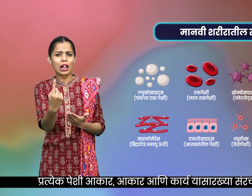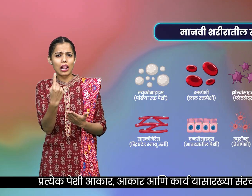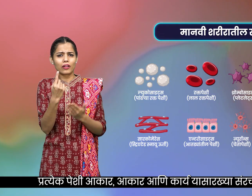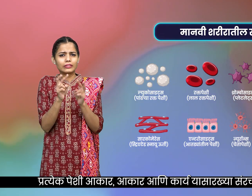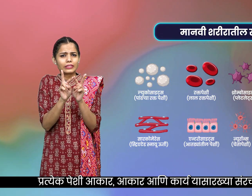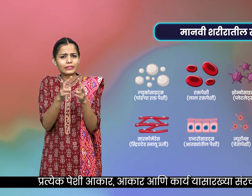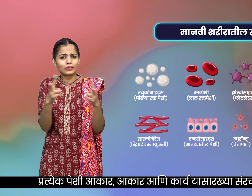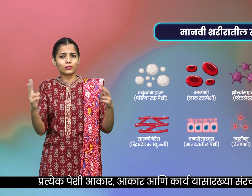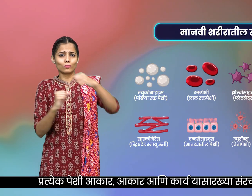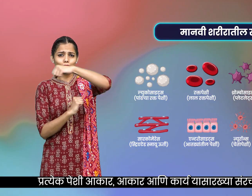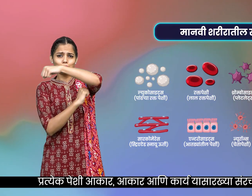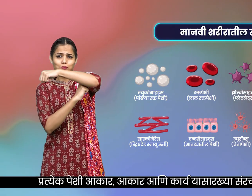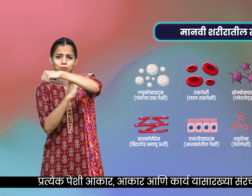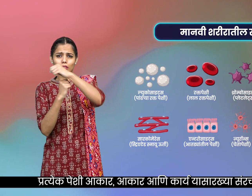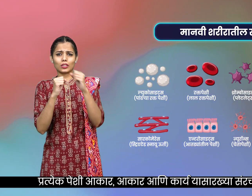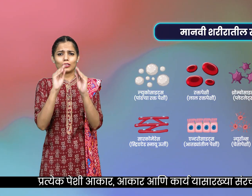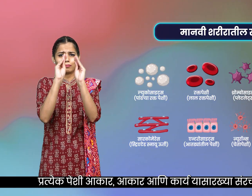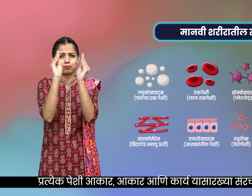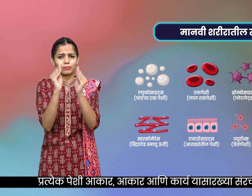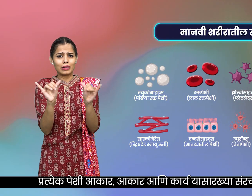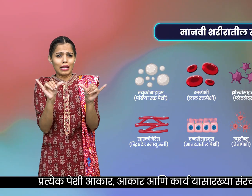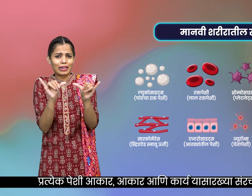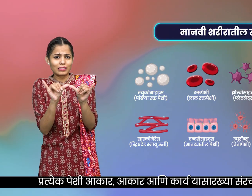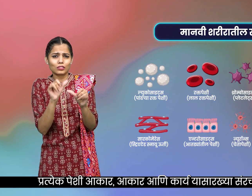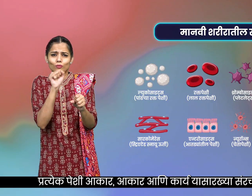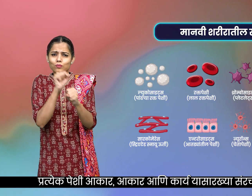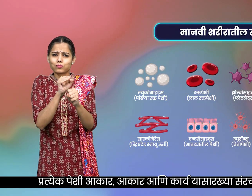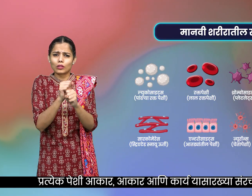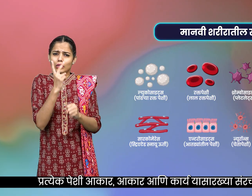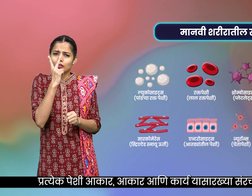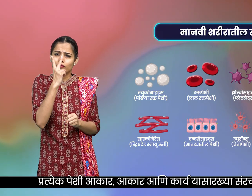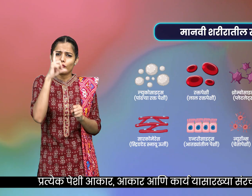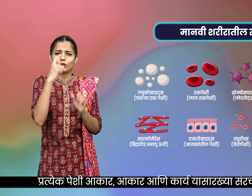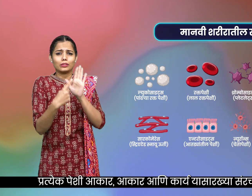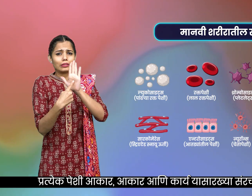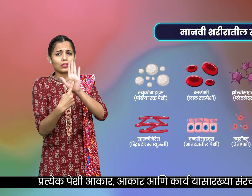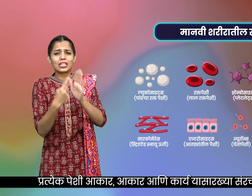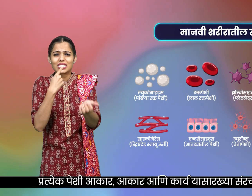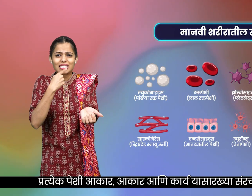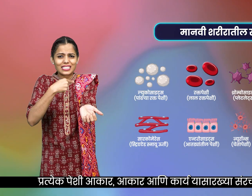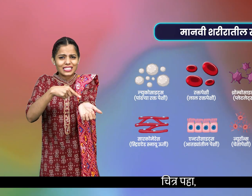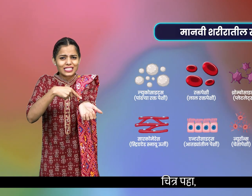पेशी आकार आणि कार्य यासारख्या संरचनेत भिन्न असते. चित्र